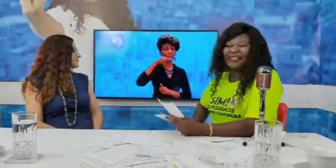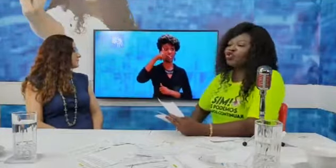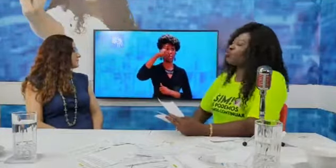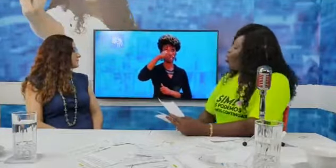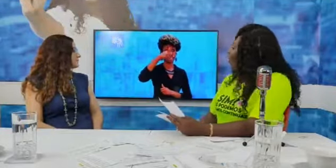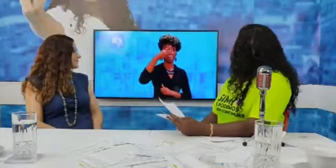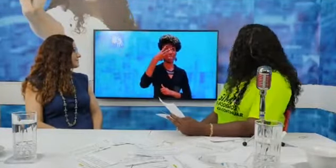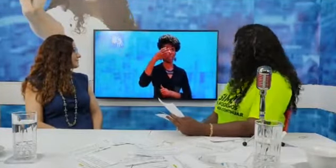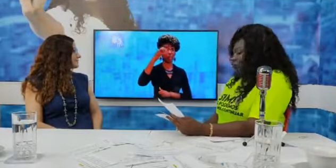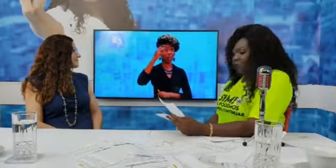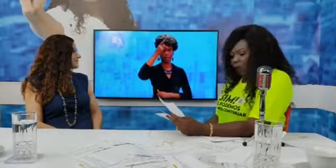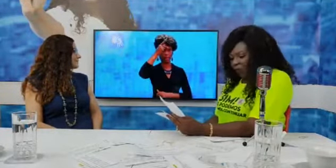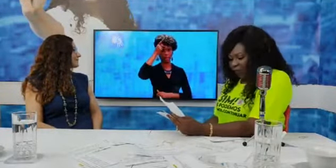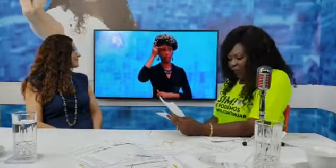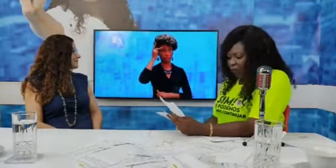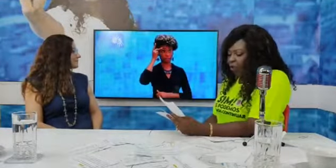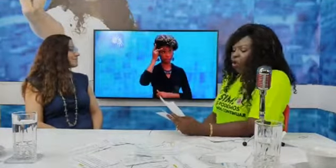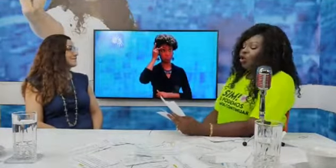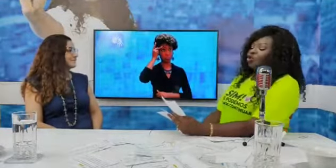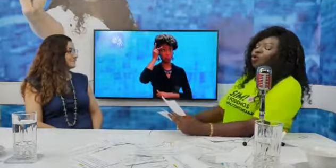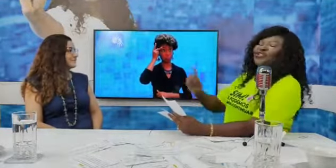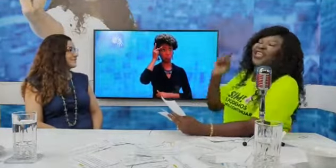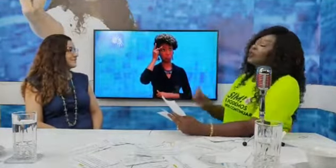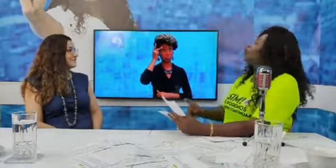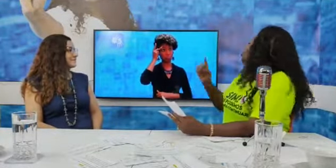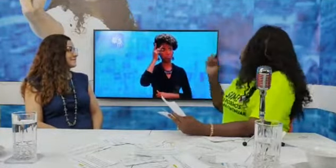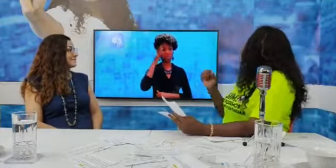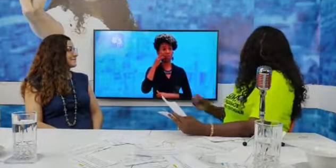3.740 pessoas. O alcance.